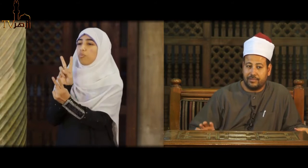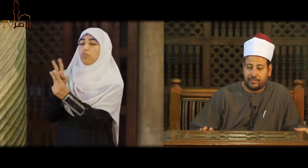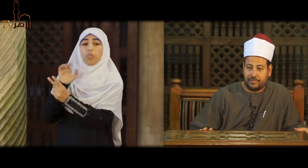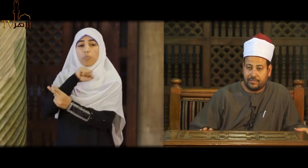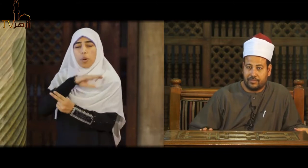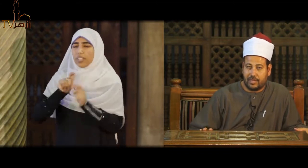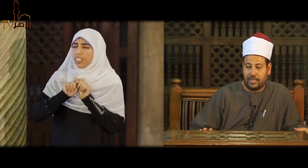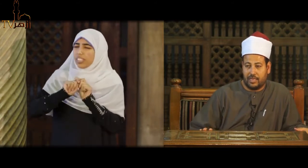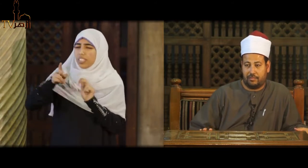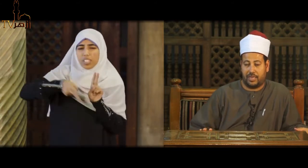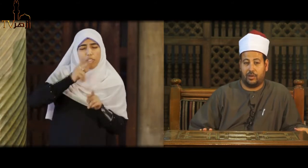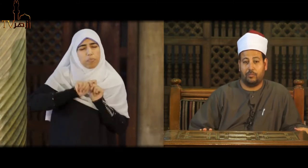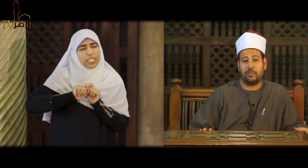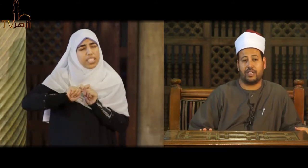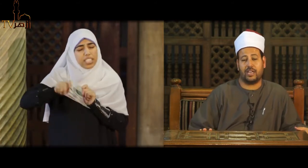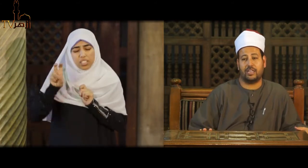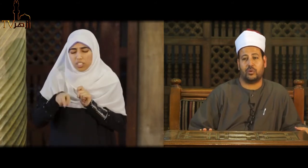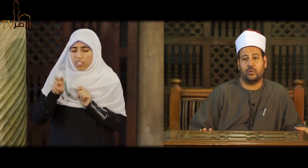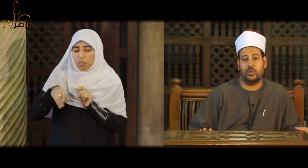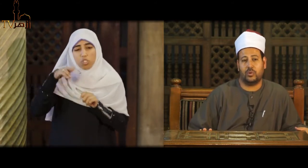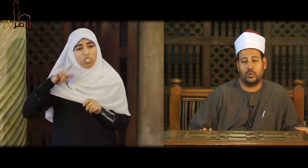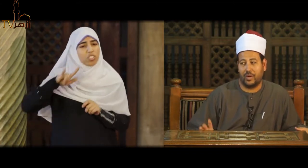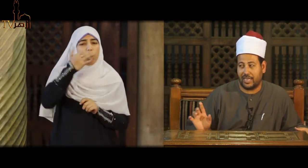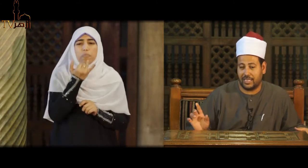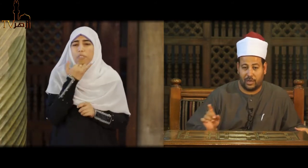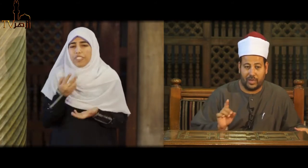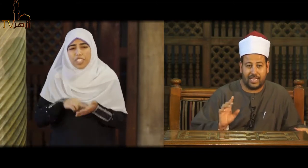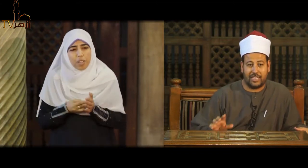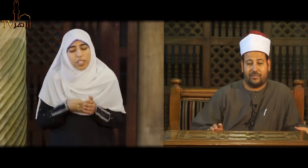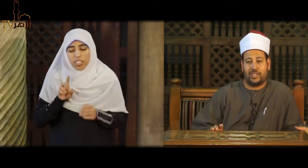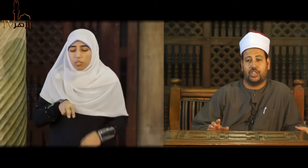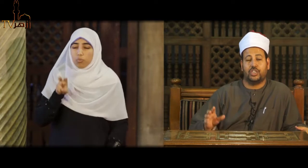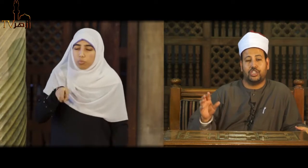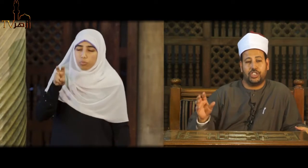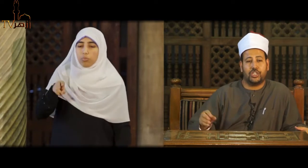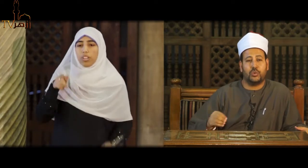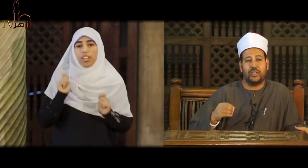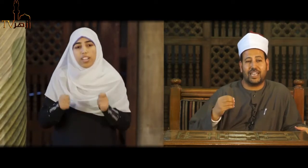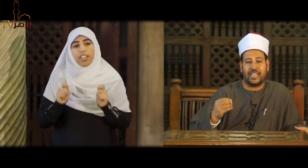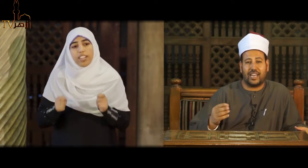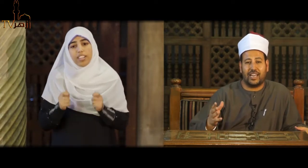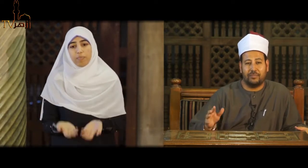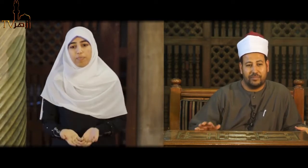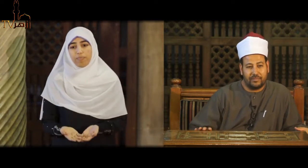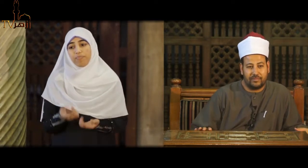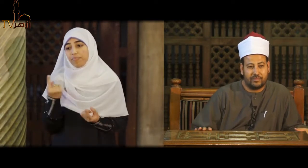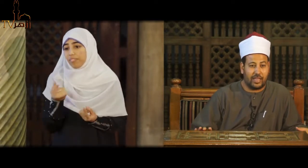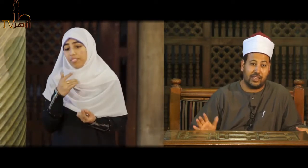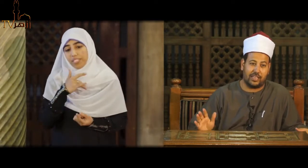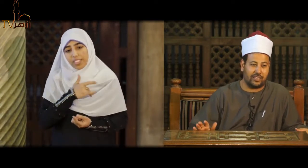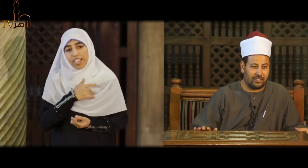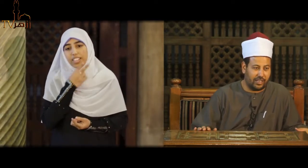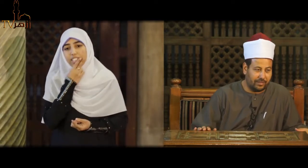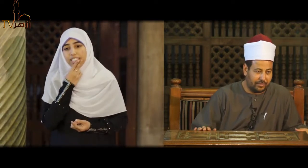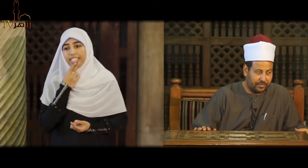لماذا؟ من الممكن أن يقول واحد أو واحدة: جئت لأتعلم،